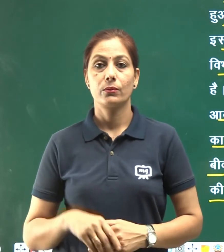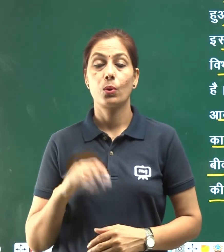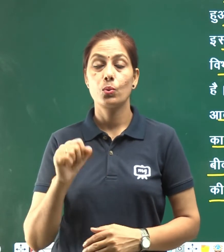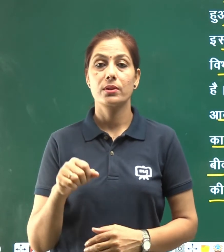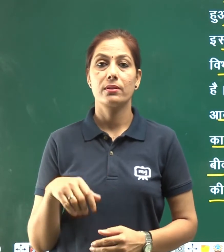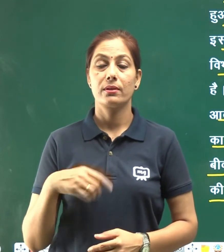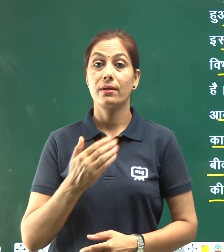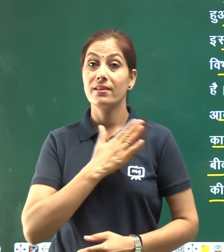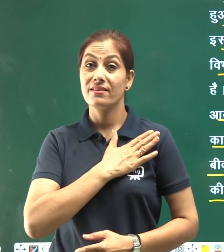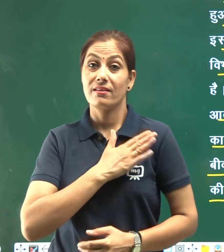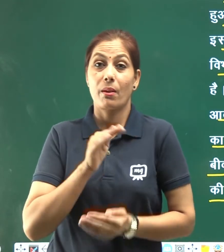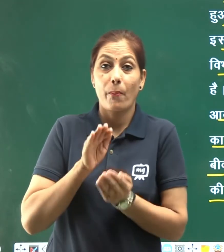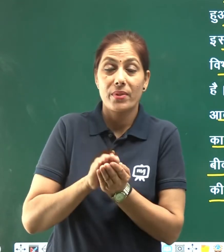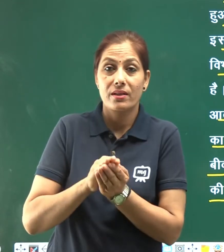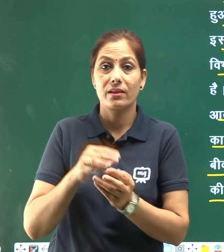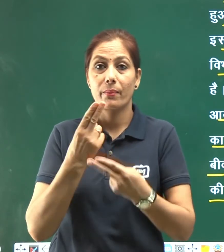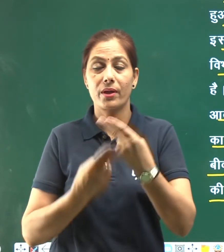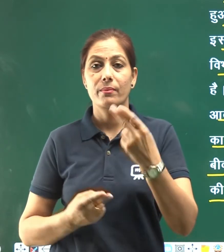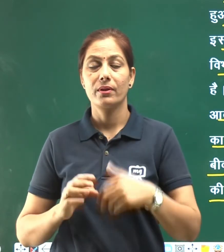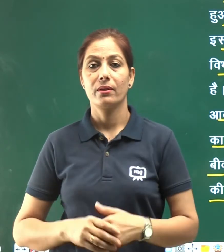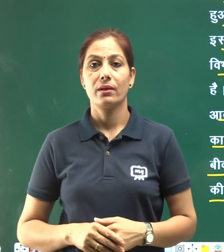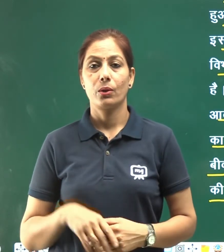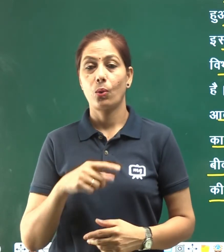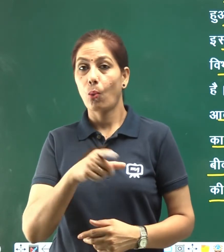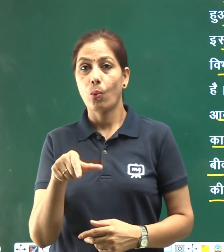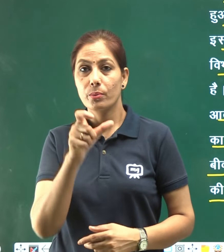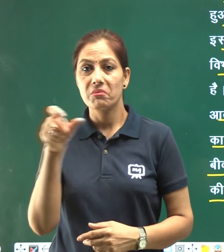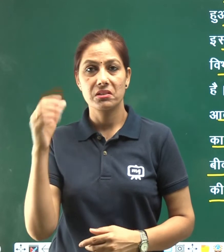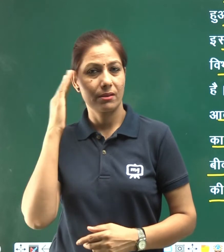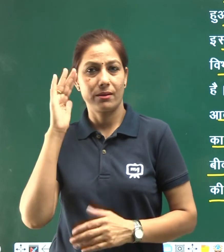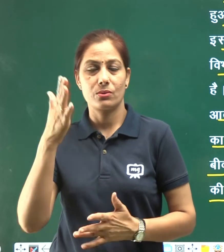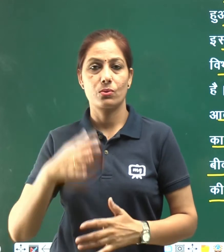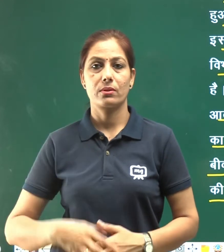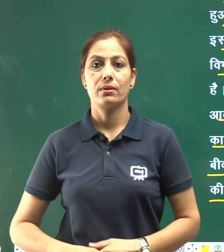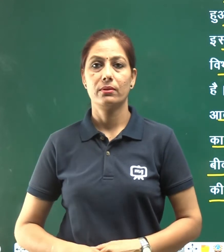उसकी जान बचाने के बारे में कोई नहीं सोचता।